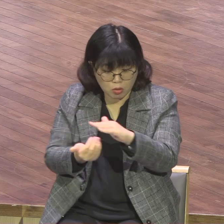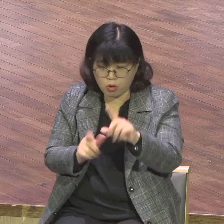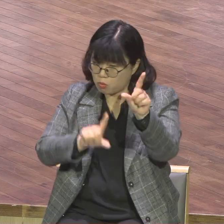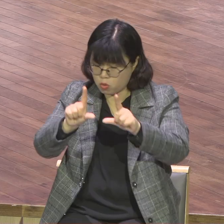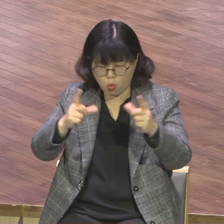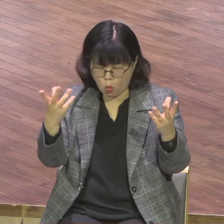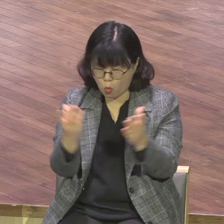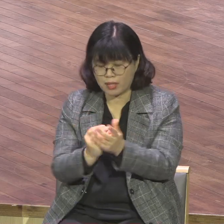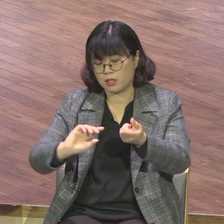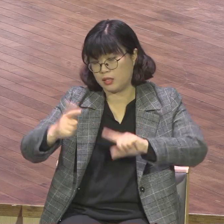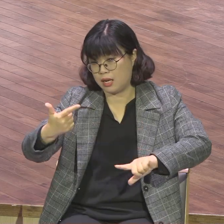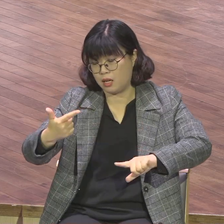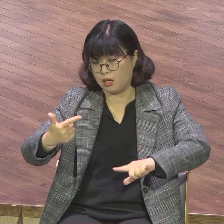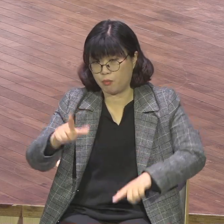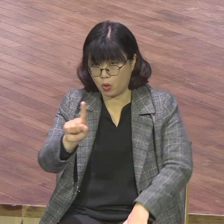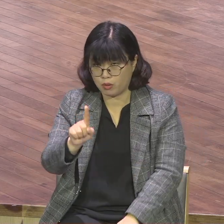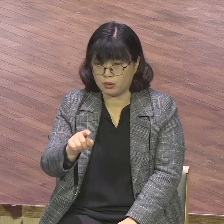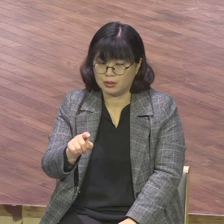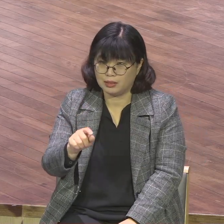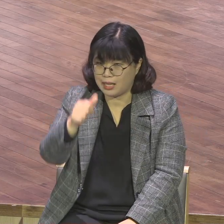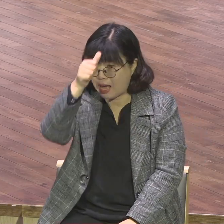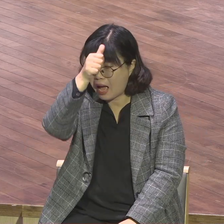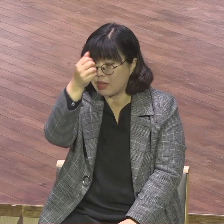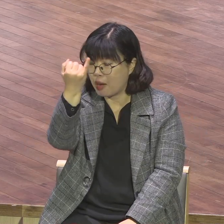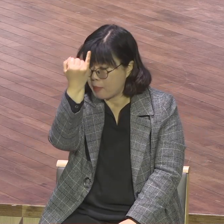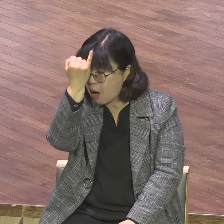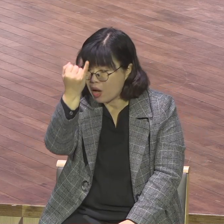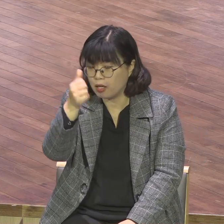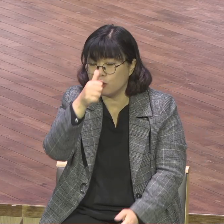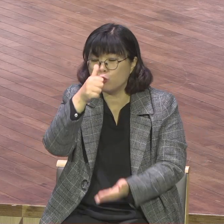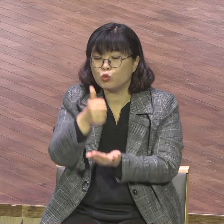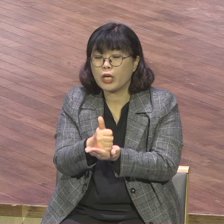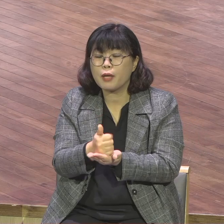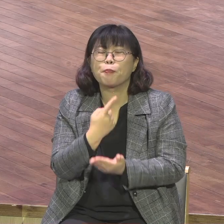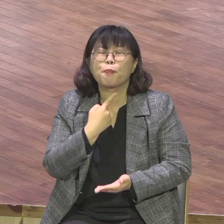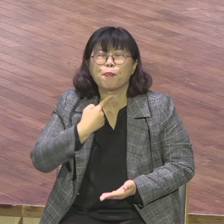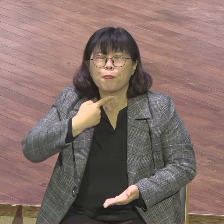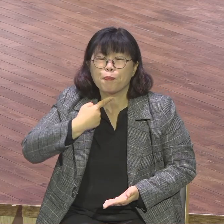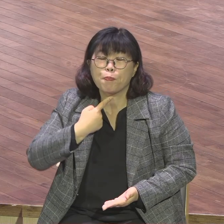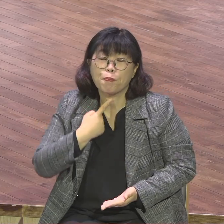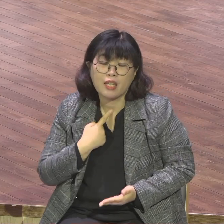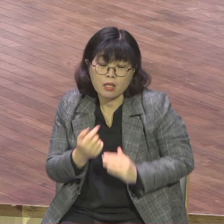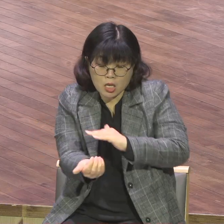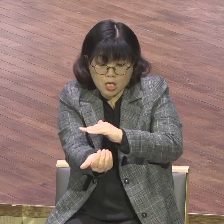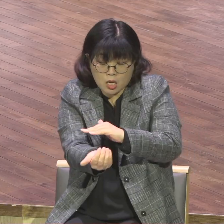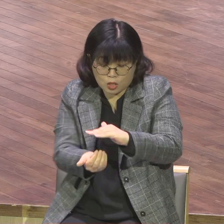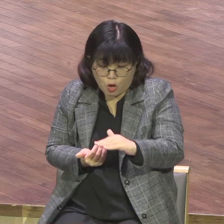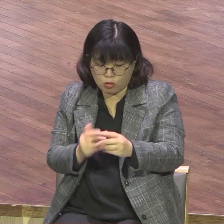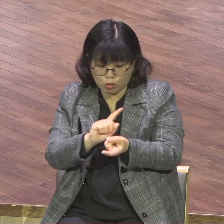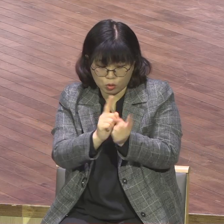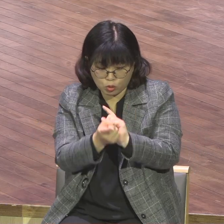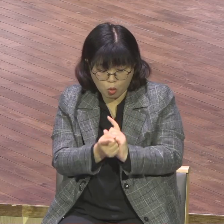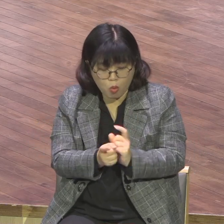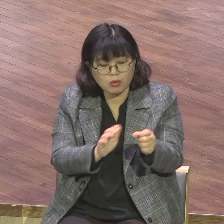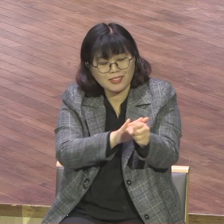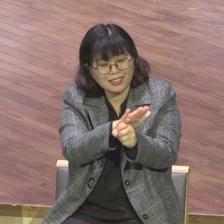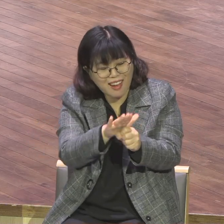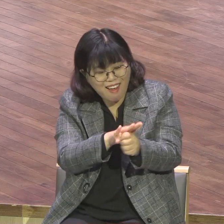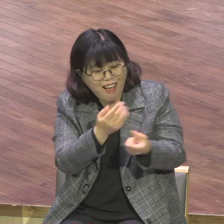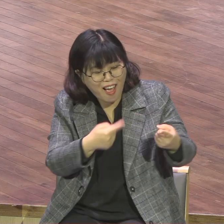서로 너무 사랑했어. 하나님께 감사했어. 서로서로. 그런데 범죄한